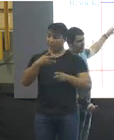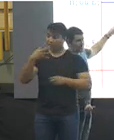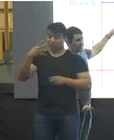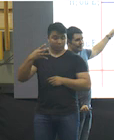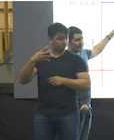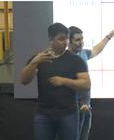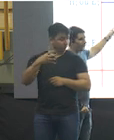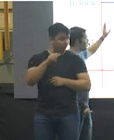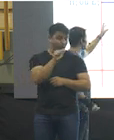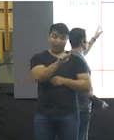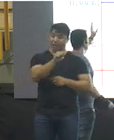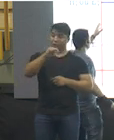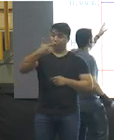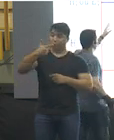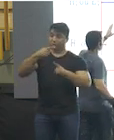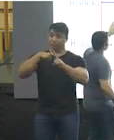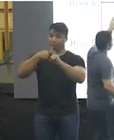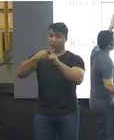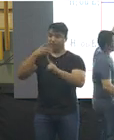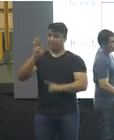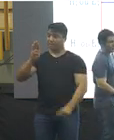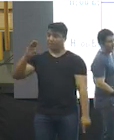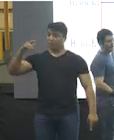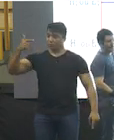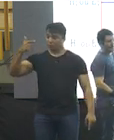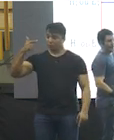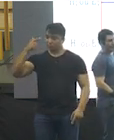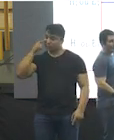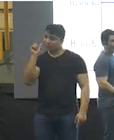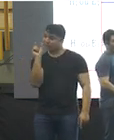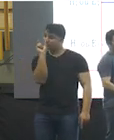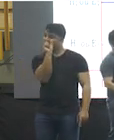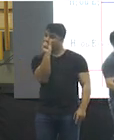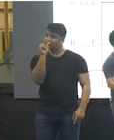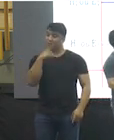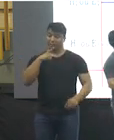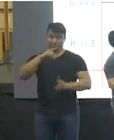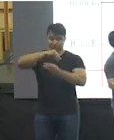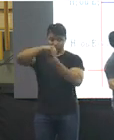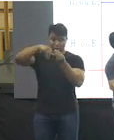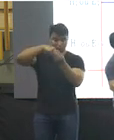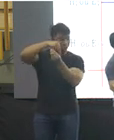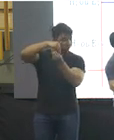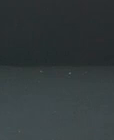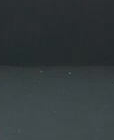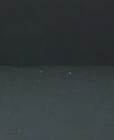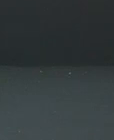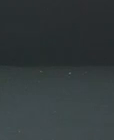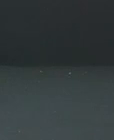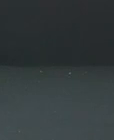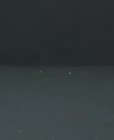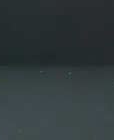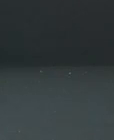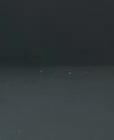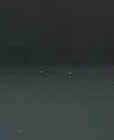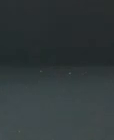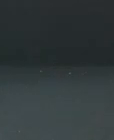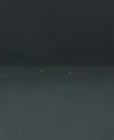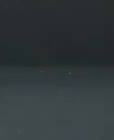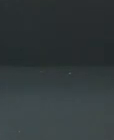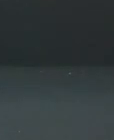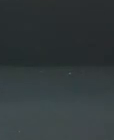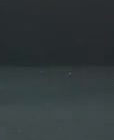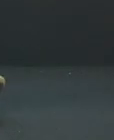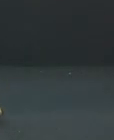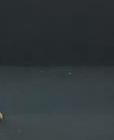mais o B2? Então, esse A2 mais o B2, ele vai reagir. Quando ele reage, ele precisa chegar no ponto mais alto